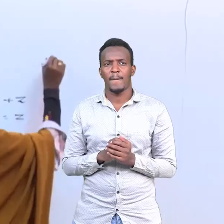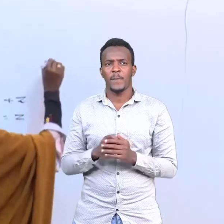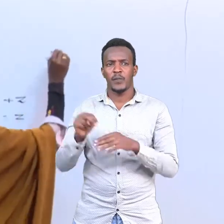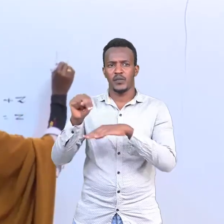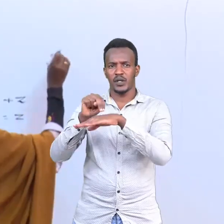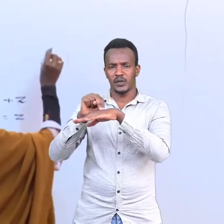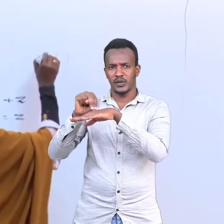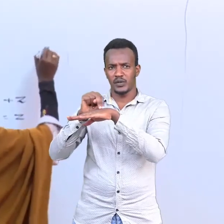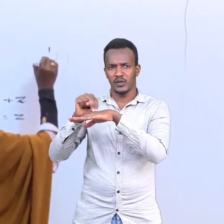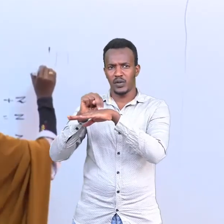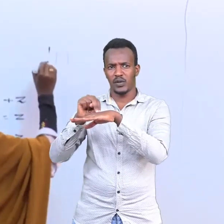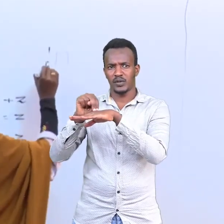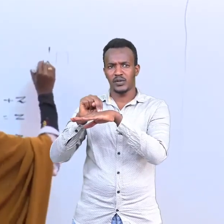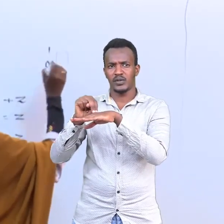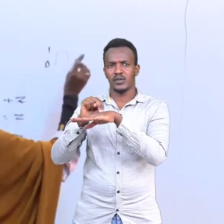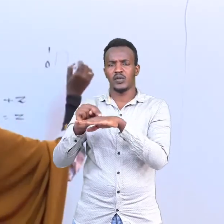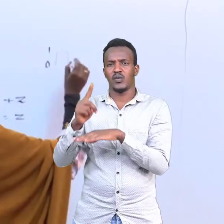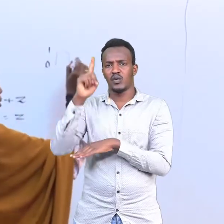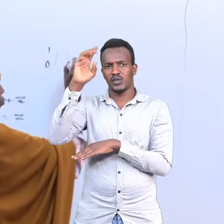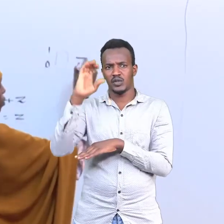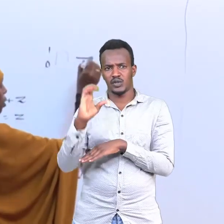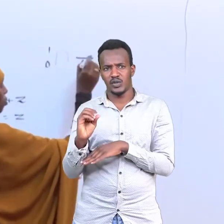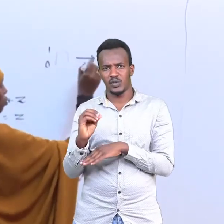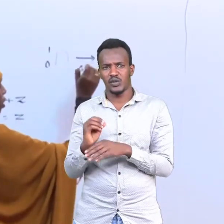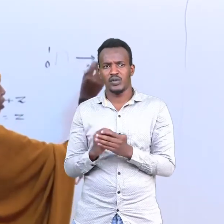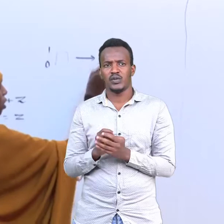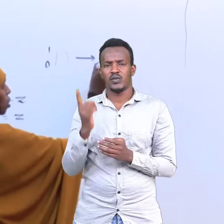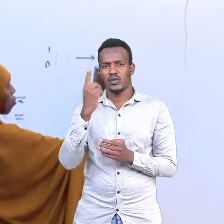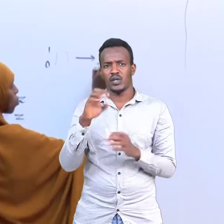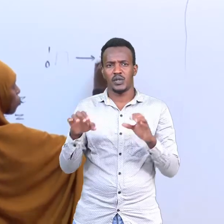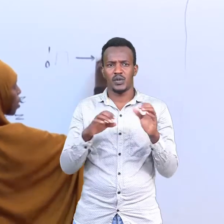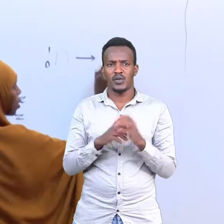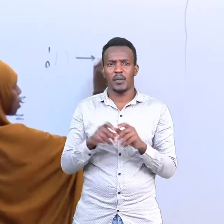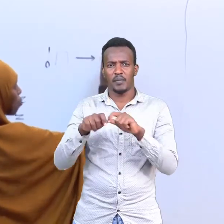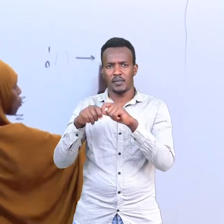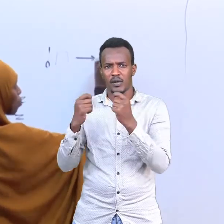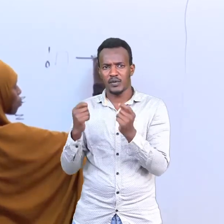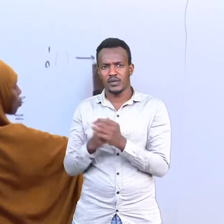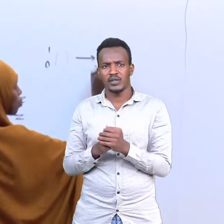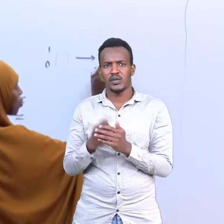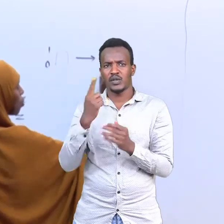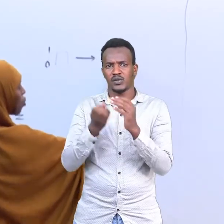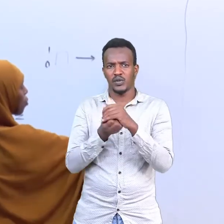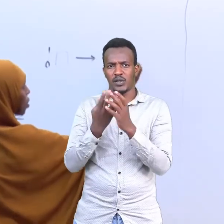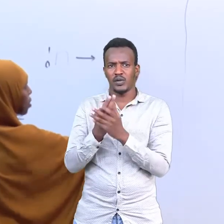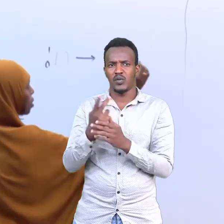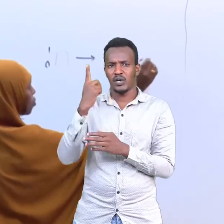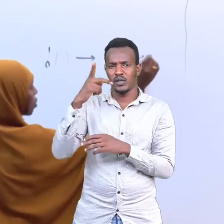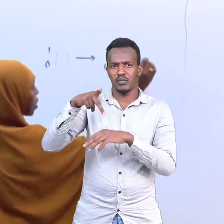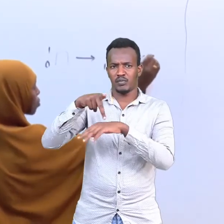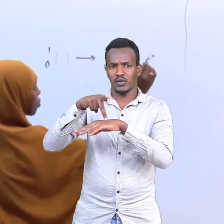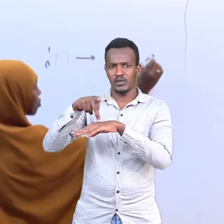neutron oo marka hore ahaa 1 iyo 0 ayaa markaasi waxa weyn decay buu sameynayaa waxaa soo baxaya 1 proton iyo